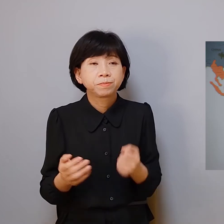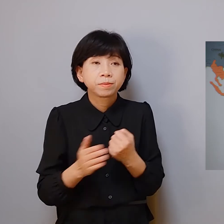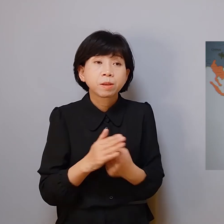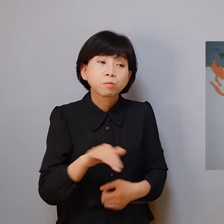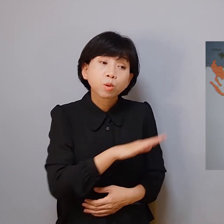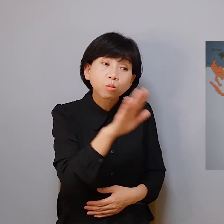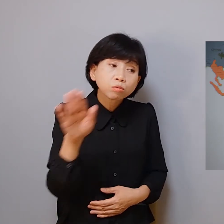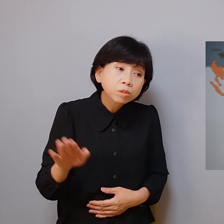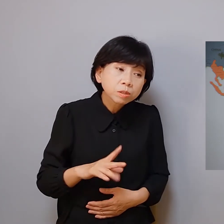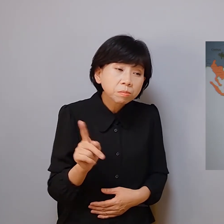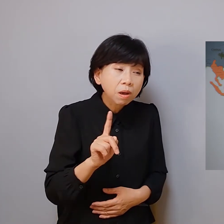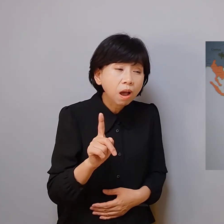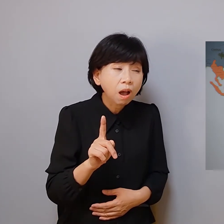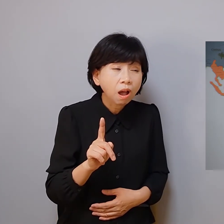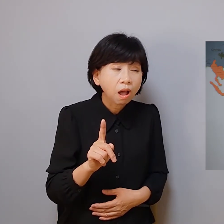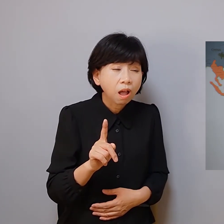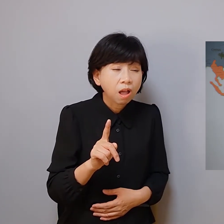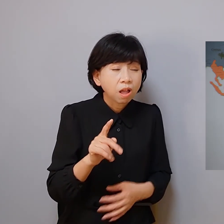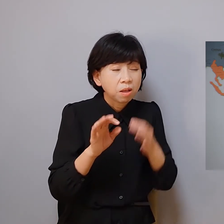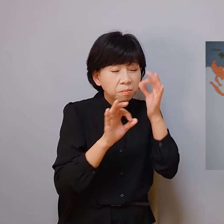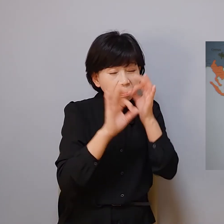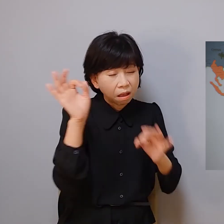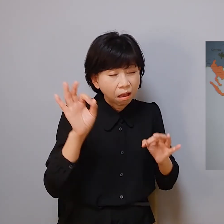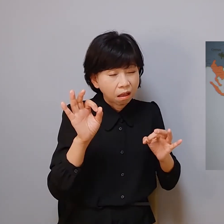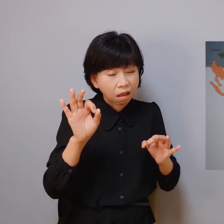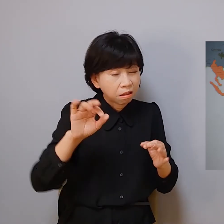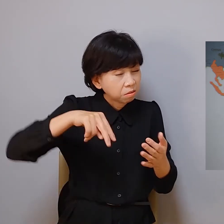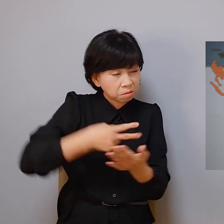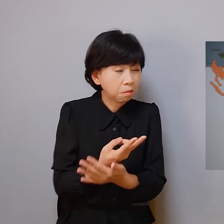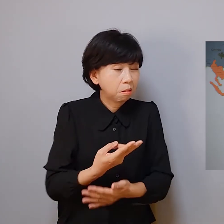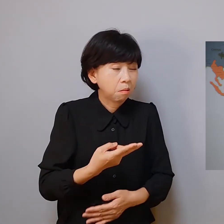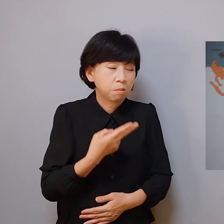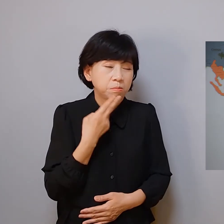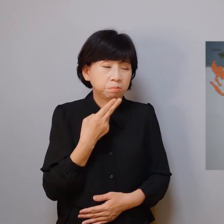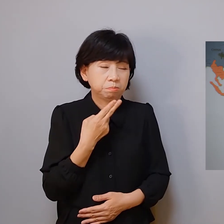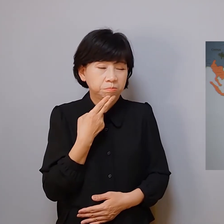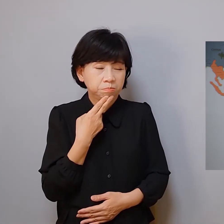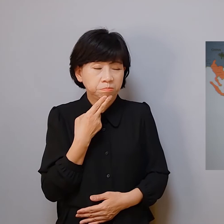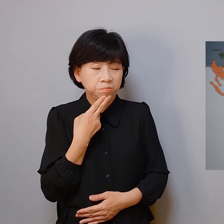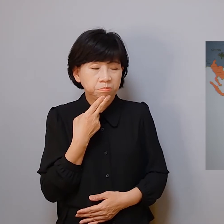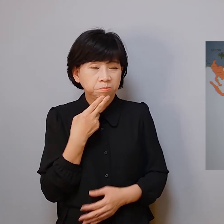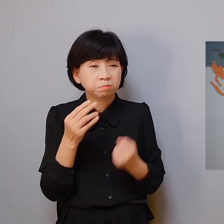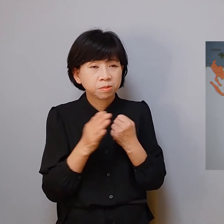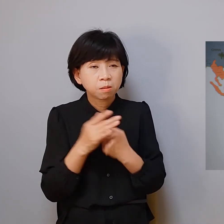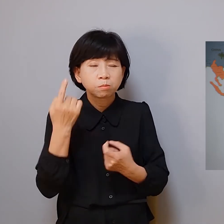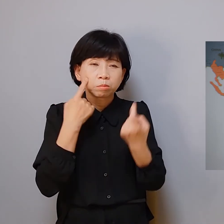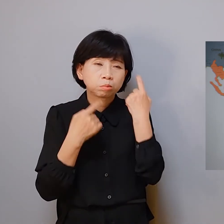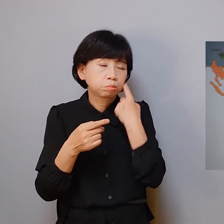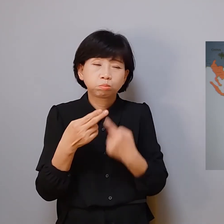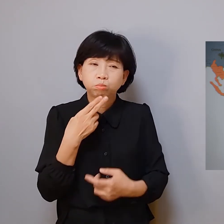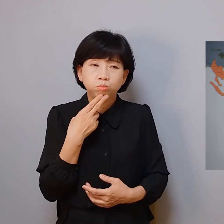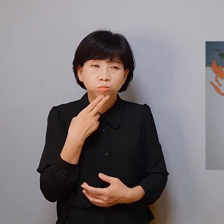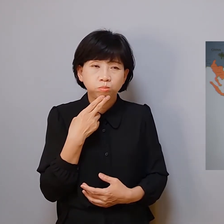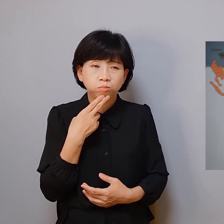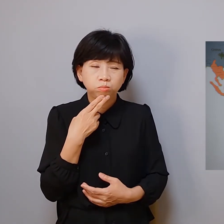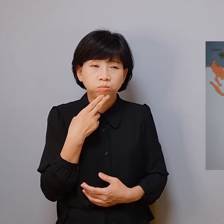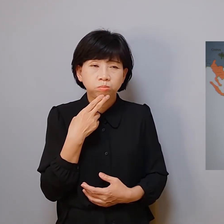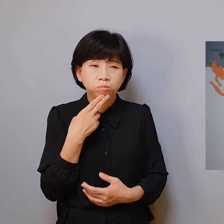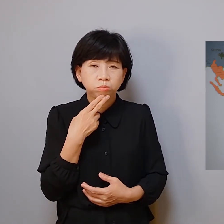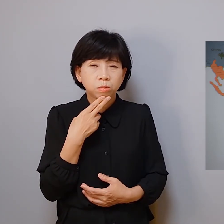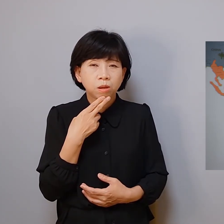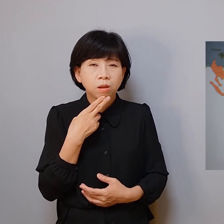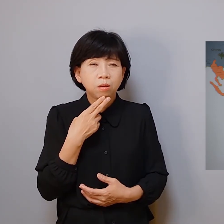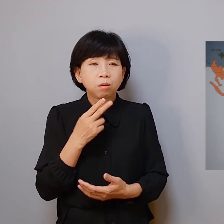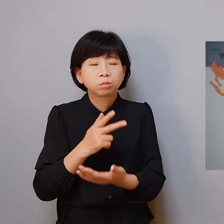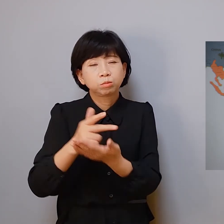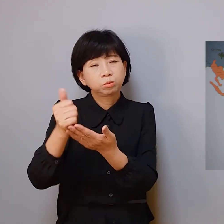않아요. 그분이 함께 하시거든요. 그래서 우리가 상함이 없는 거예요. 왜요? 그분이 우리와